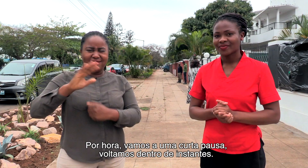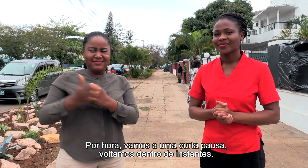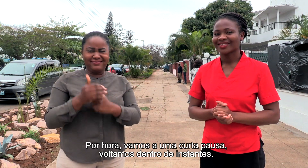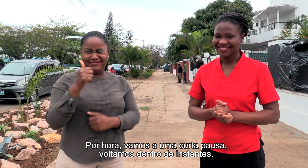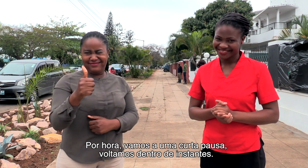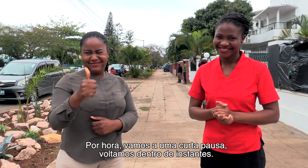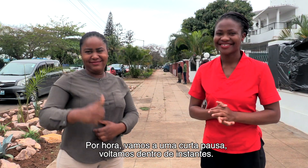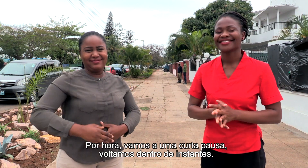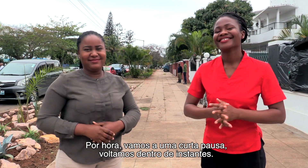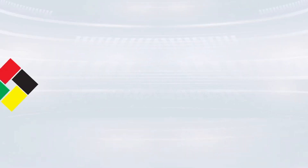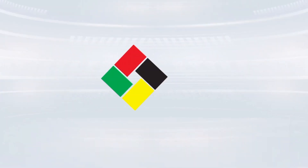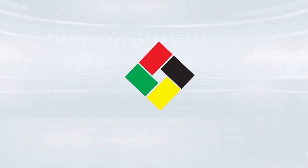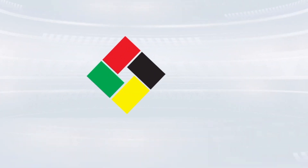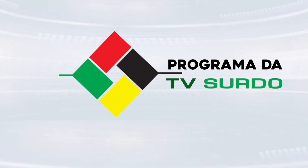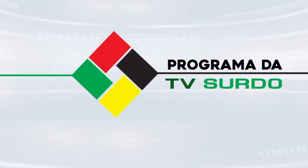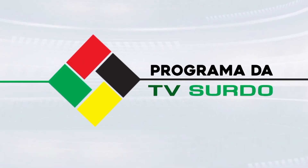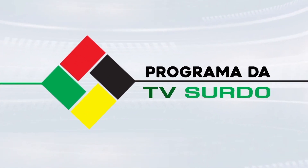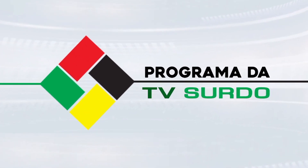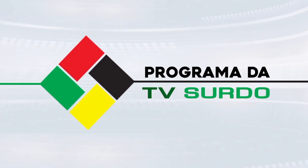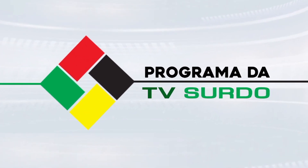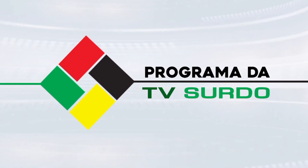de instantes.